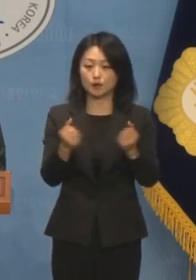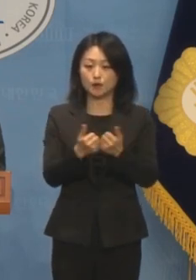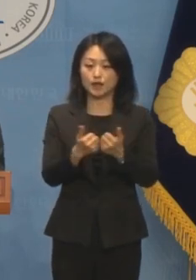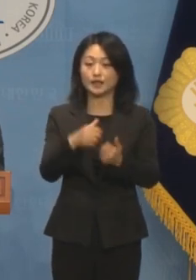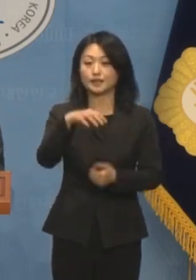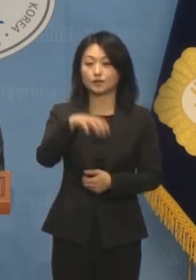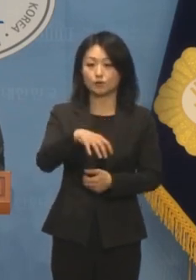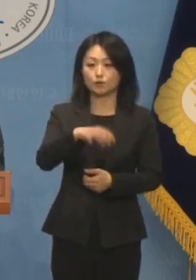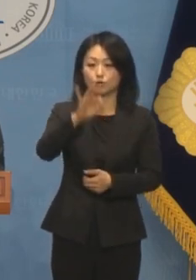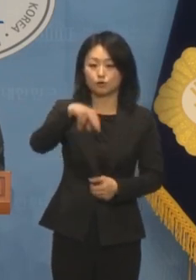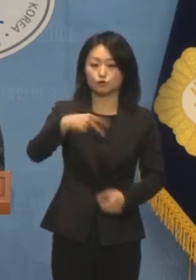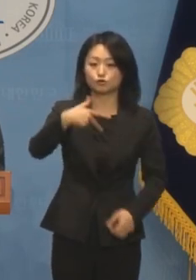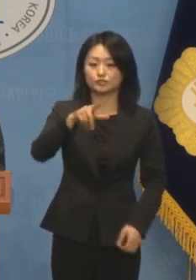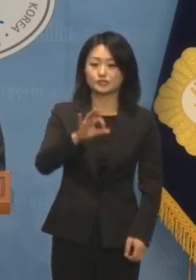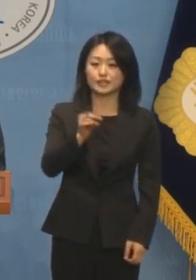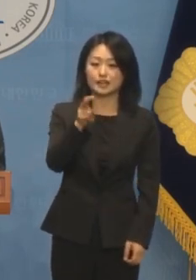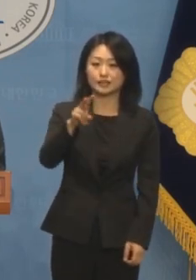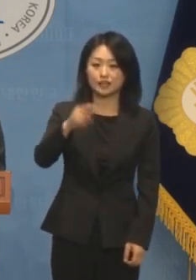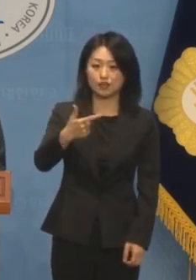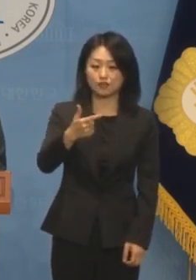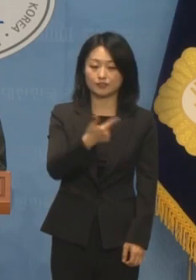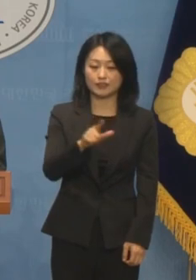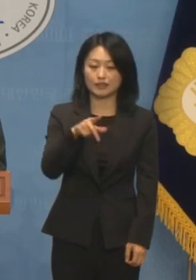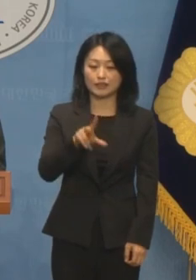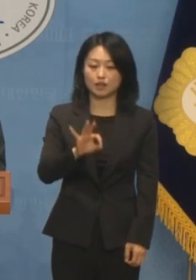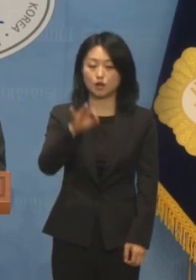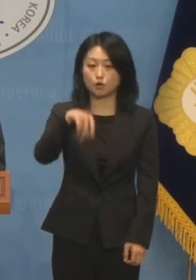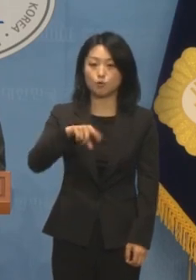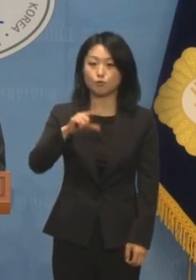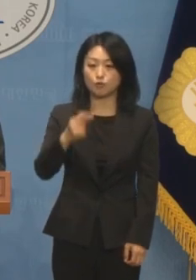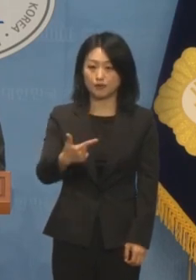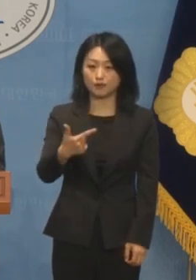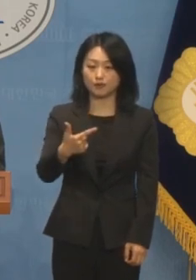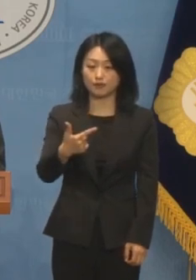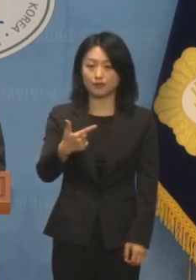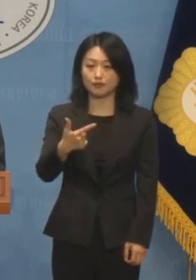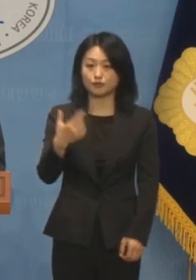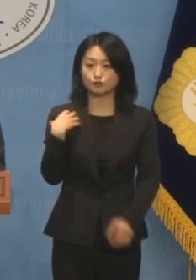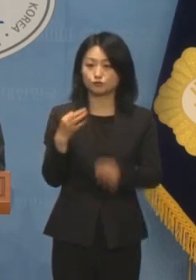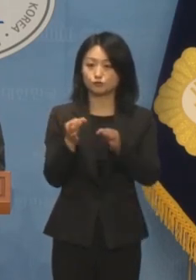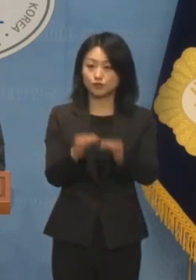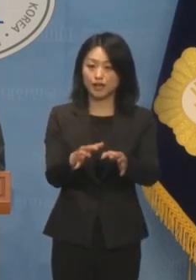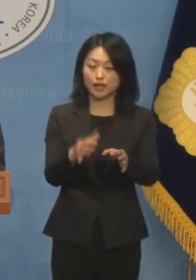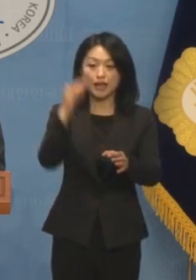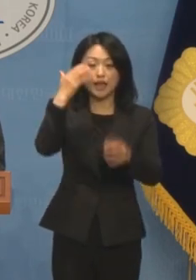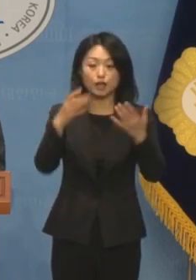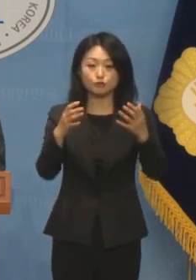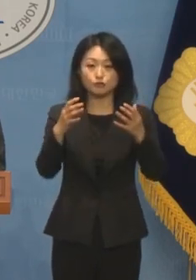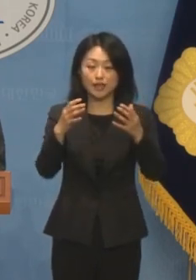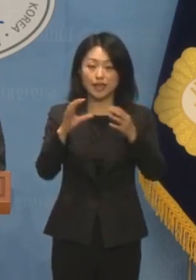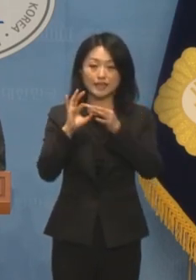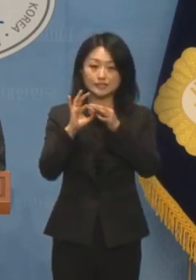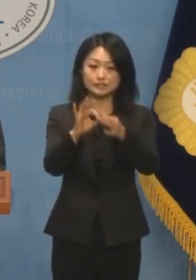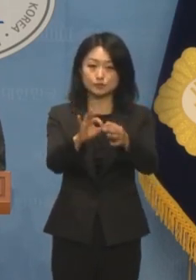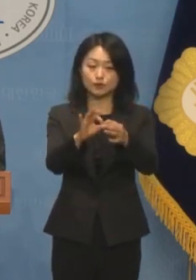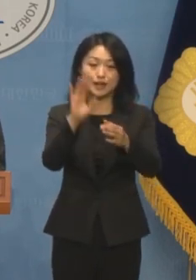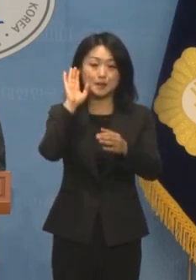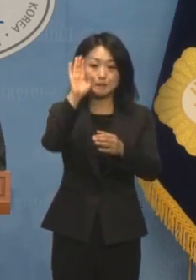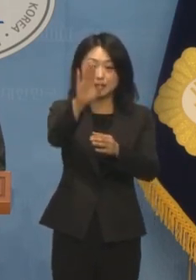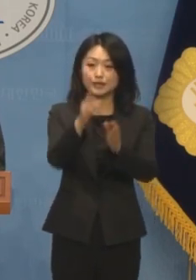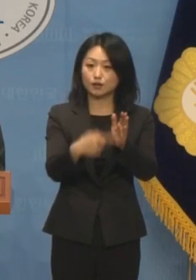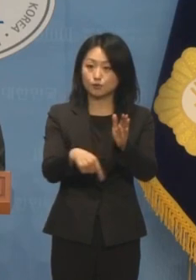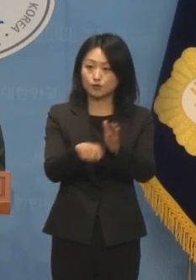제8간담회의실에서 윤창현 의원실, 나경원 국민의힘 당선인 주최로 대한민국의 지속가능한 내일을